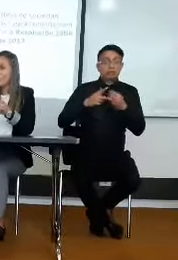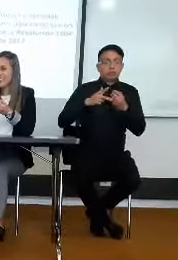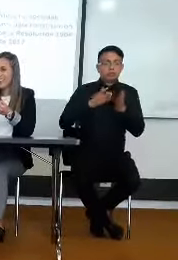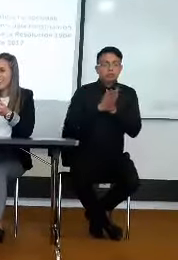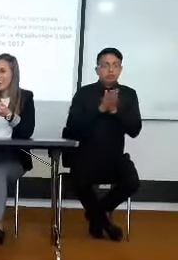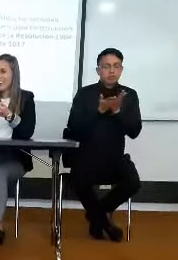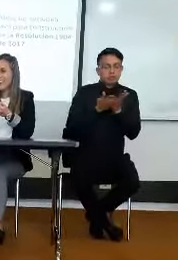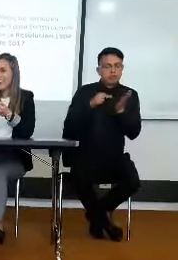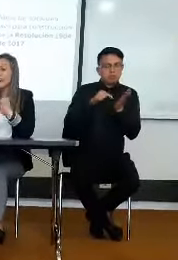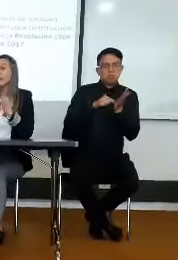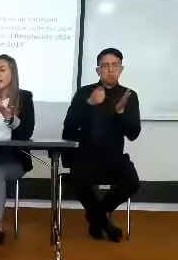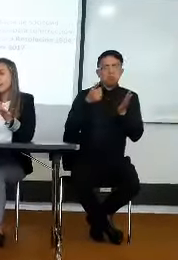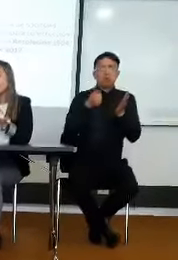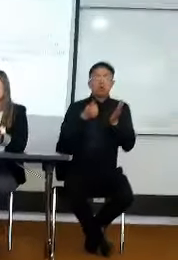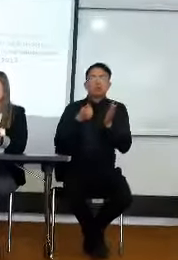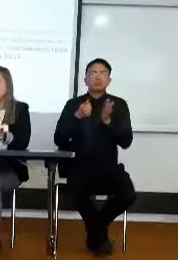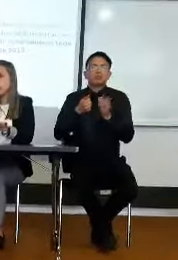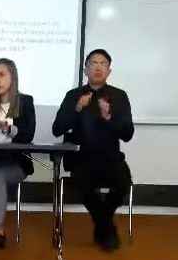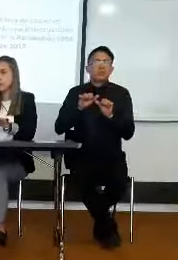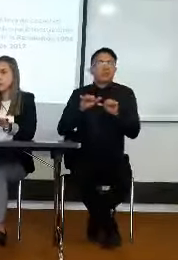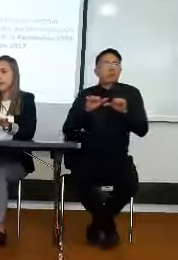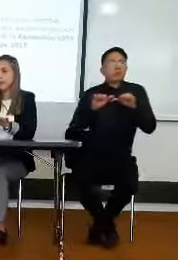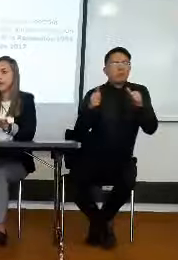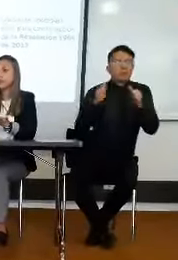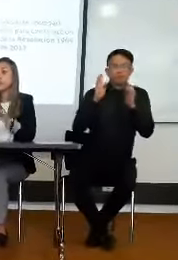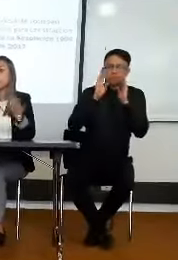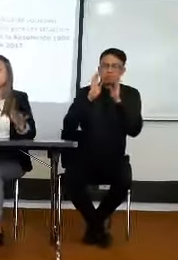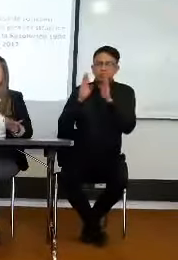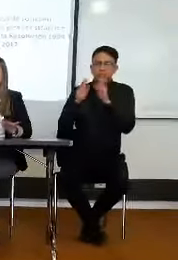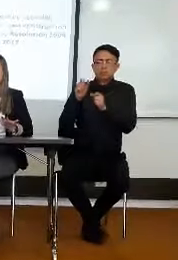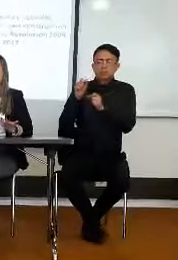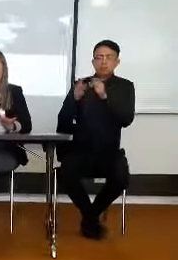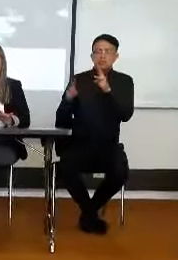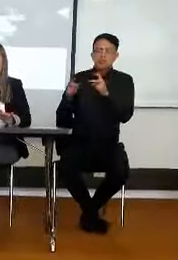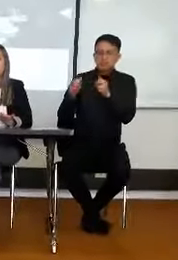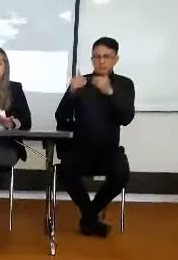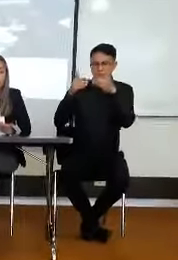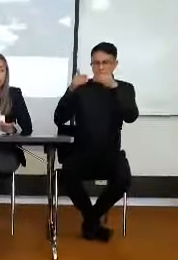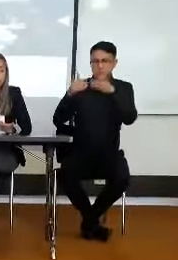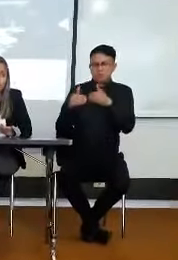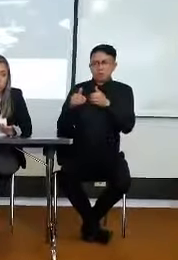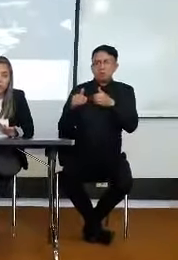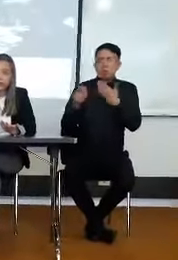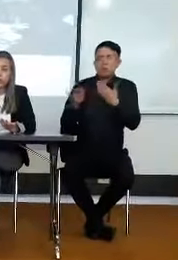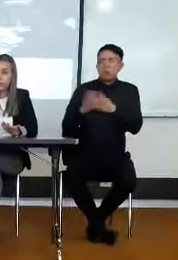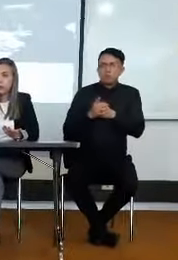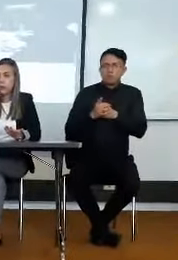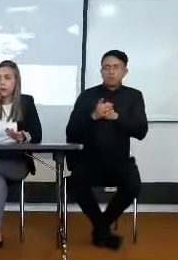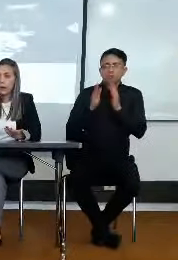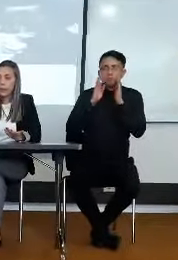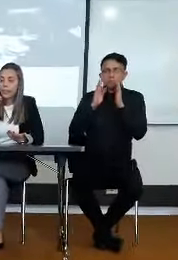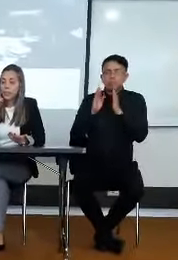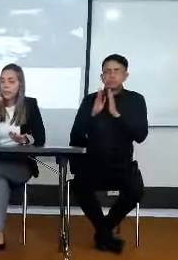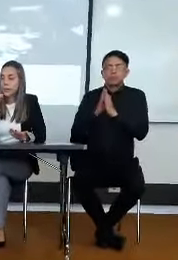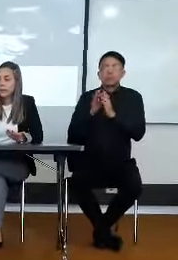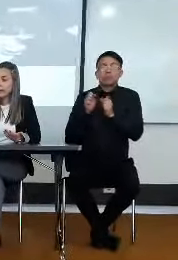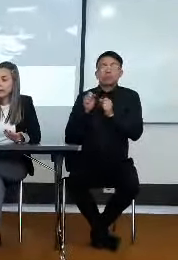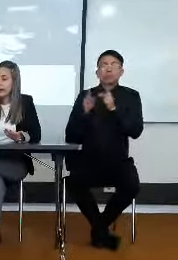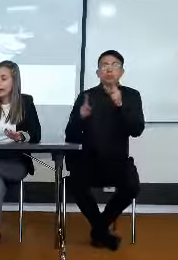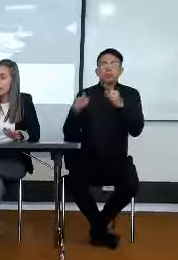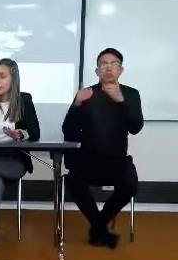cómo atender a las personas con discapacidad en las organizaciones que prestamos servicios de salud sexual y salud reproductiva. Es